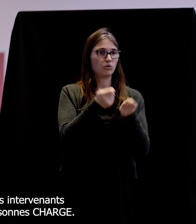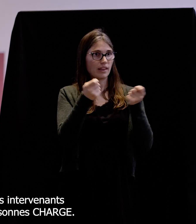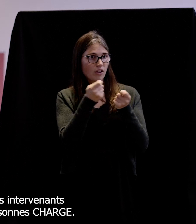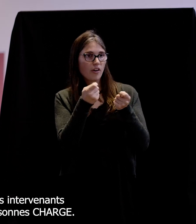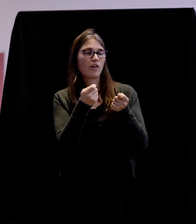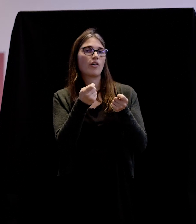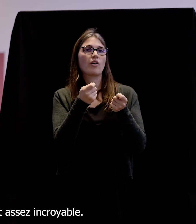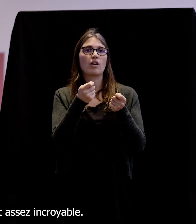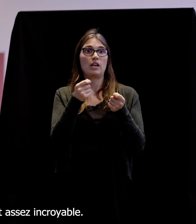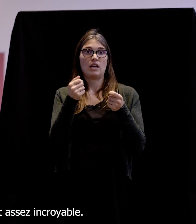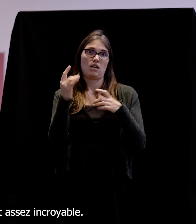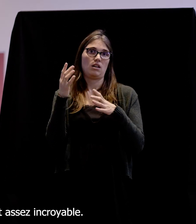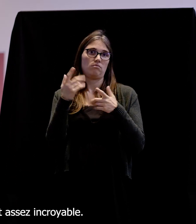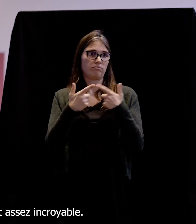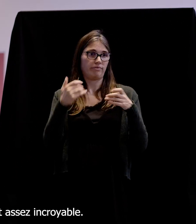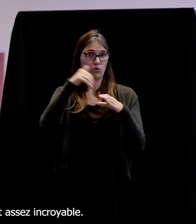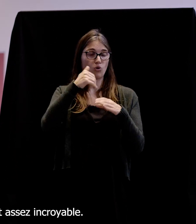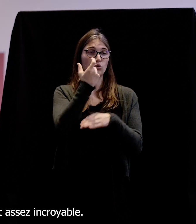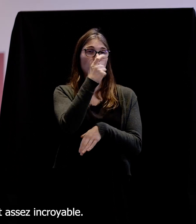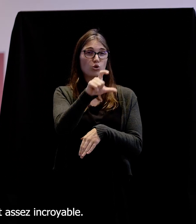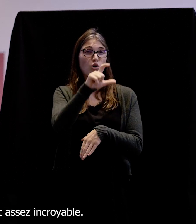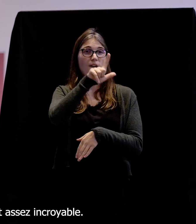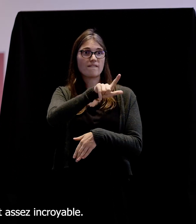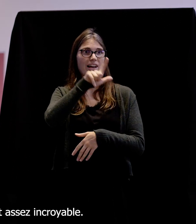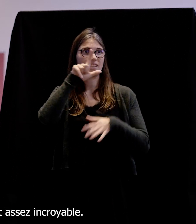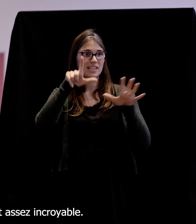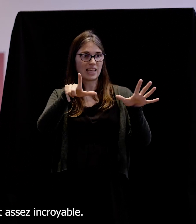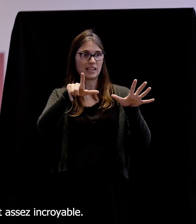227 personnes charges. Donc, c'est